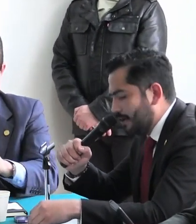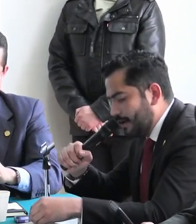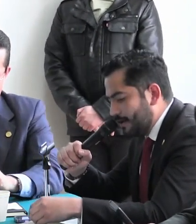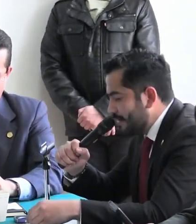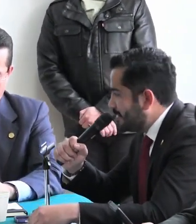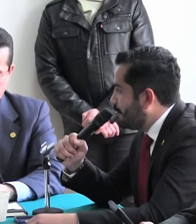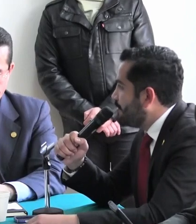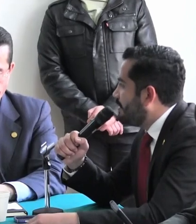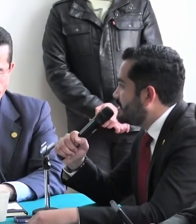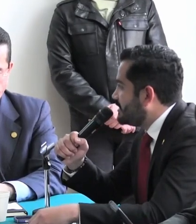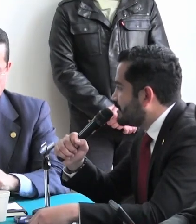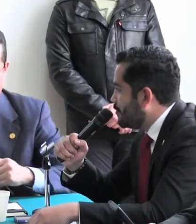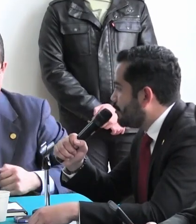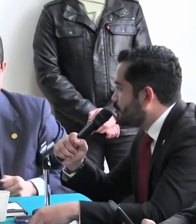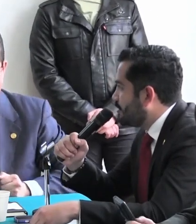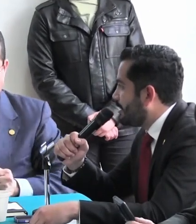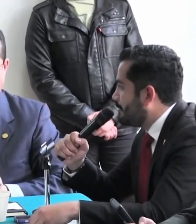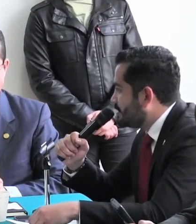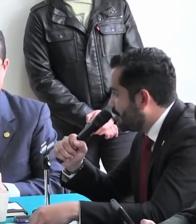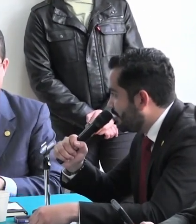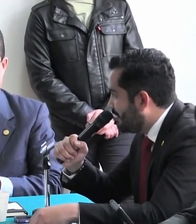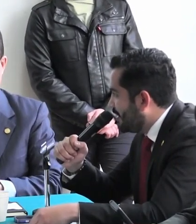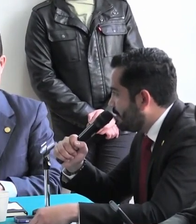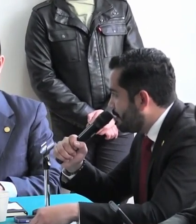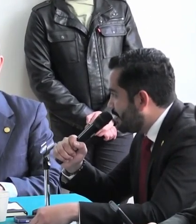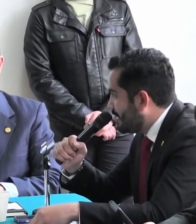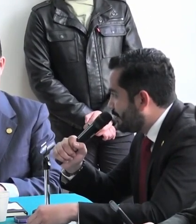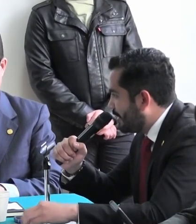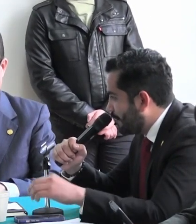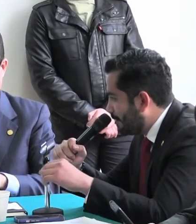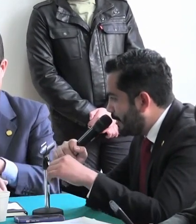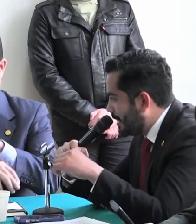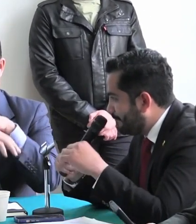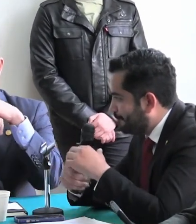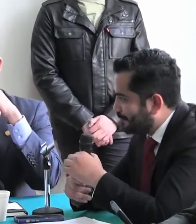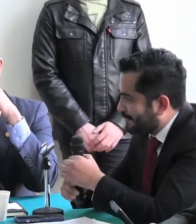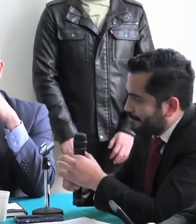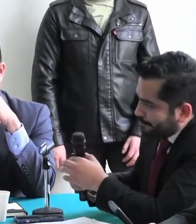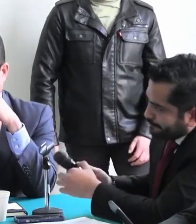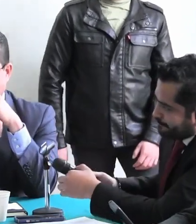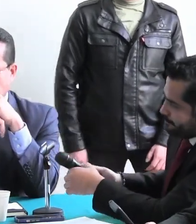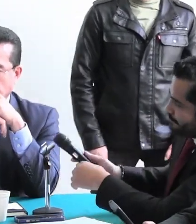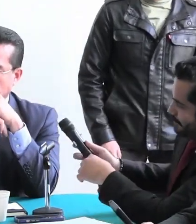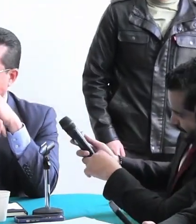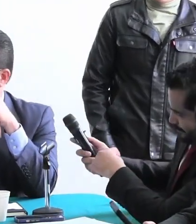humanos. Reitero mi felicitación por su intervención y bienvenido, enhorabuena.